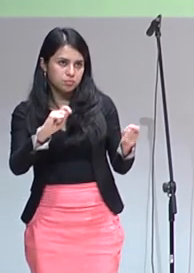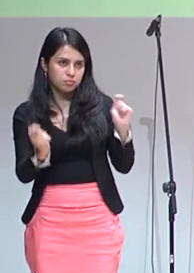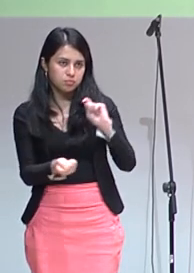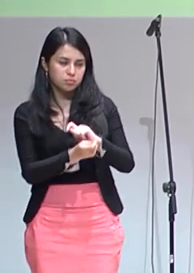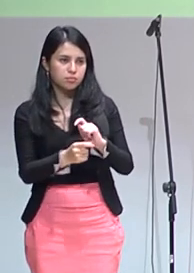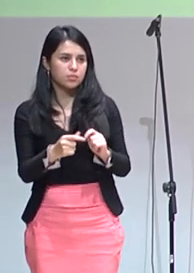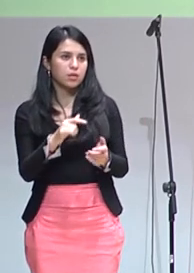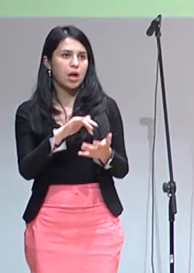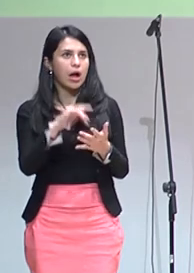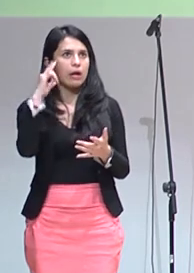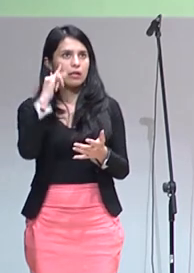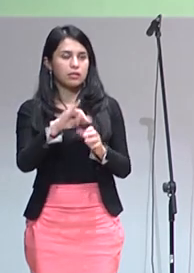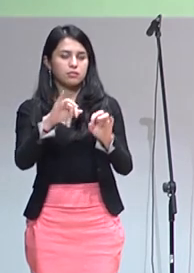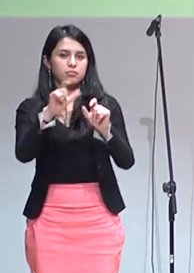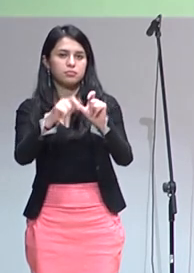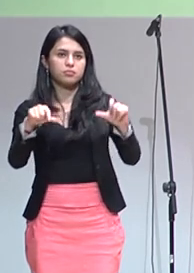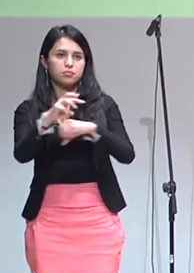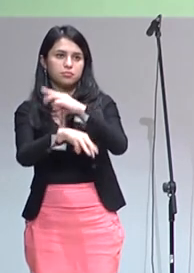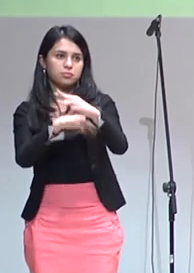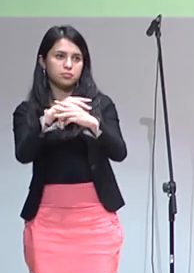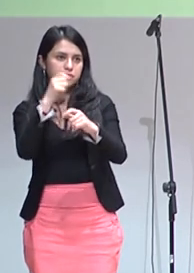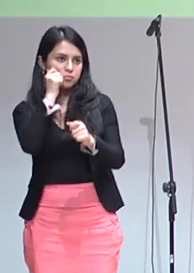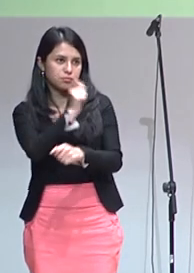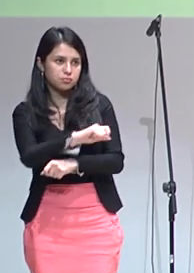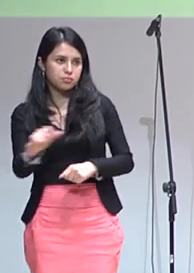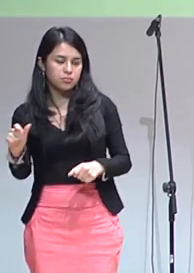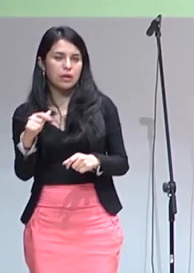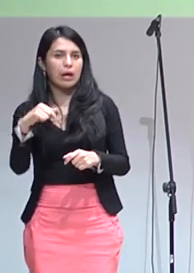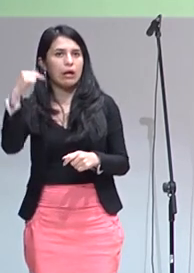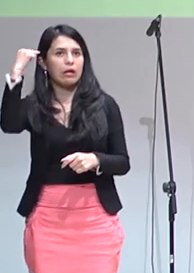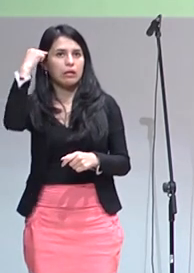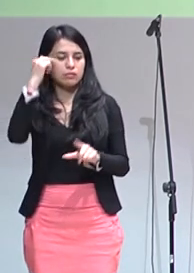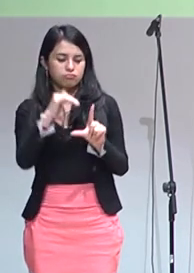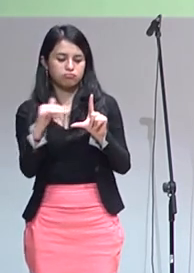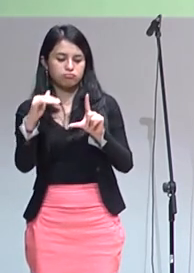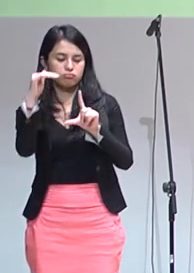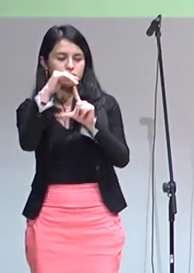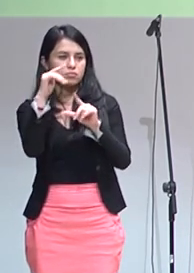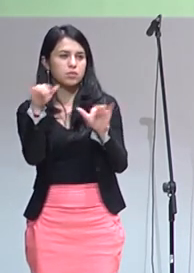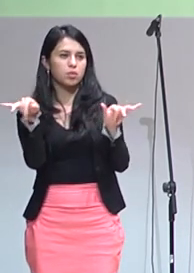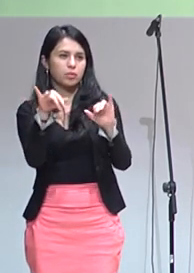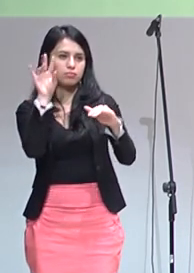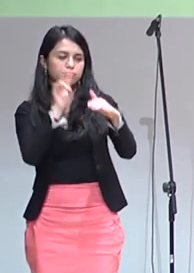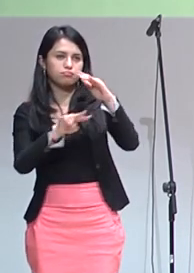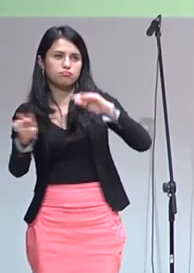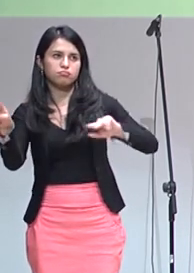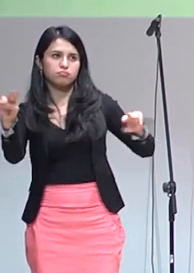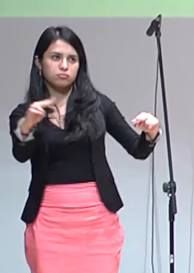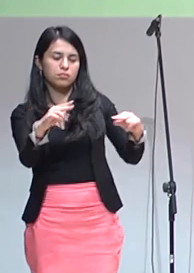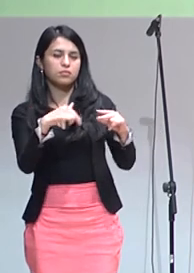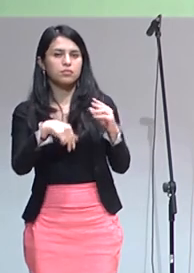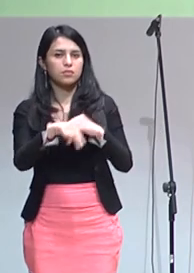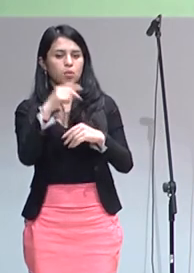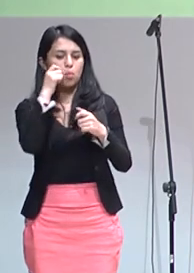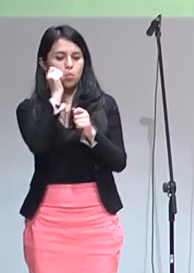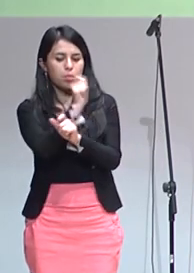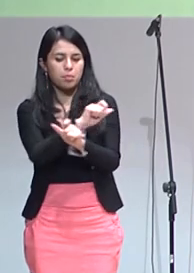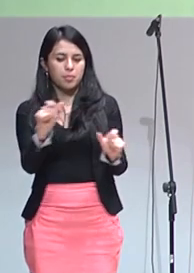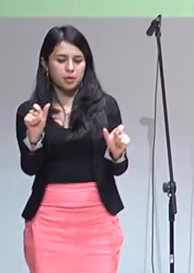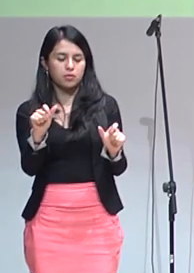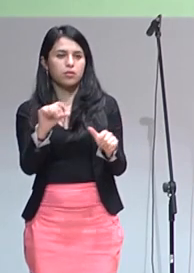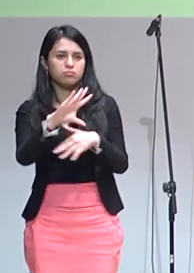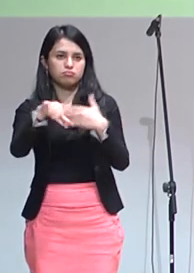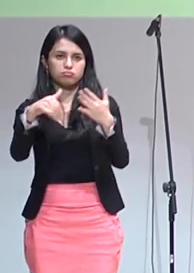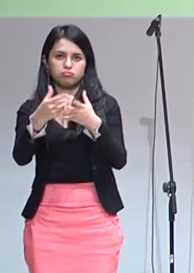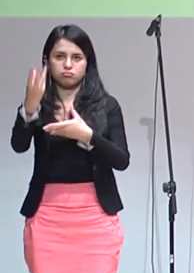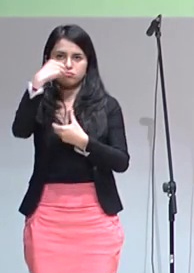único mundólogo que se ha clasificado así por la perspectiva, ¿no?, de lo humano que tiene él para todos